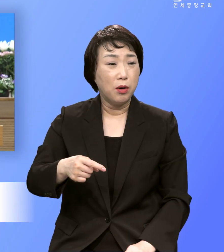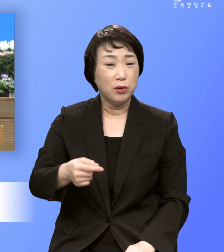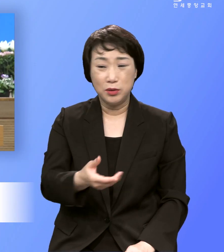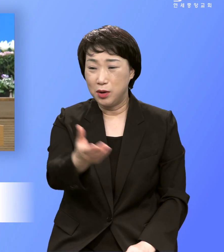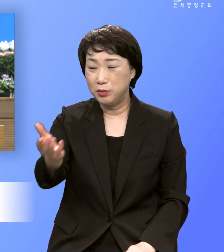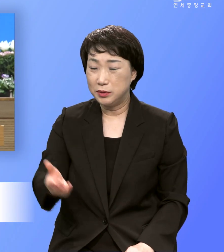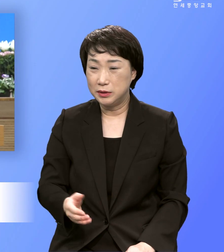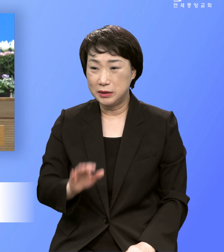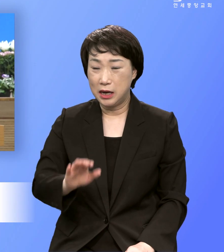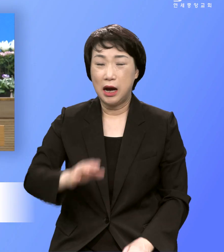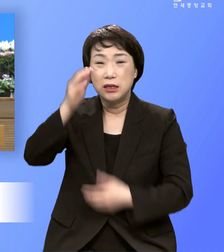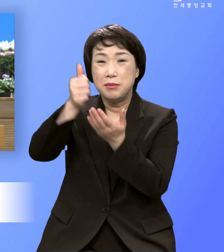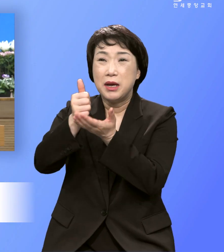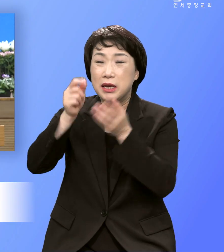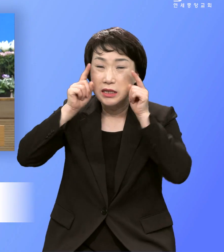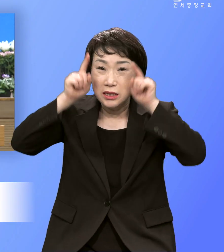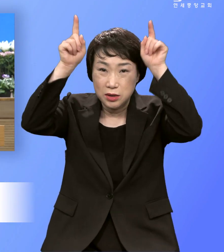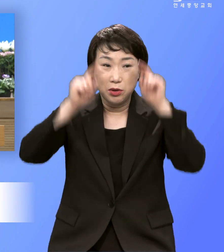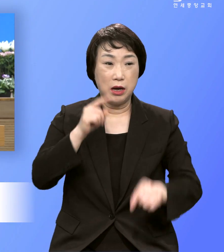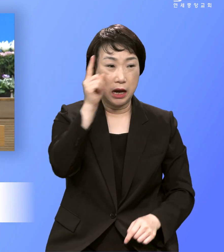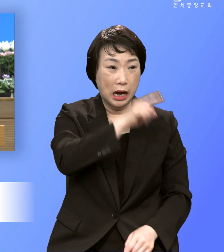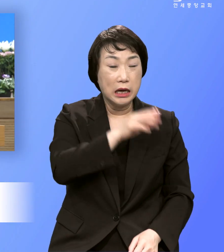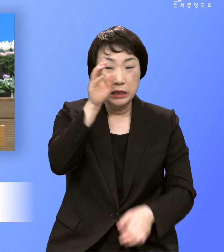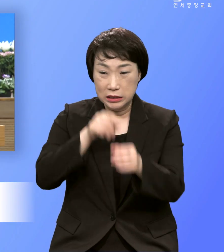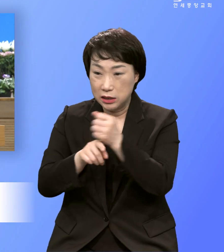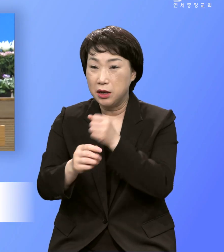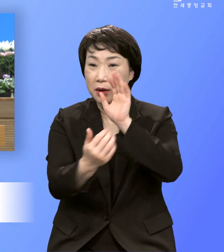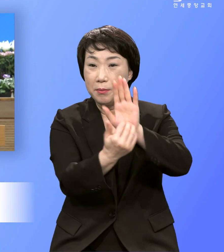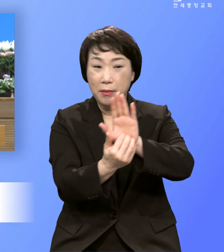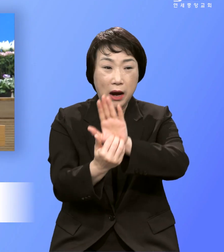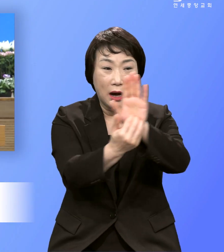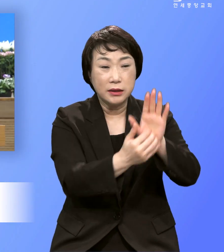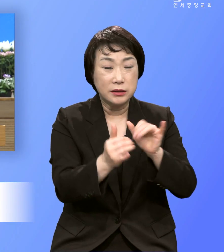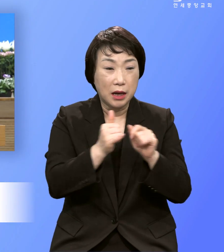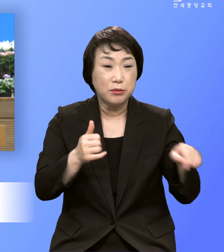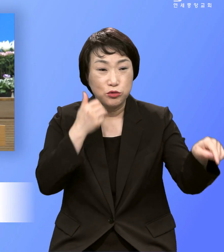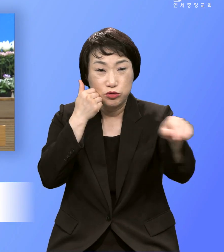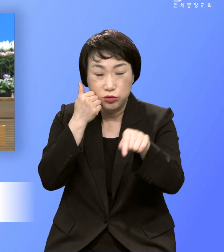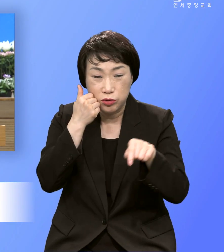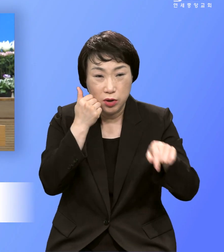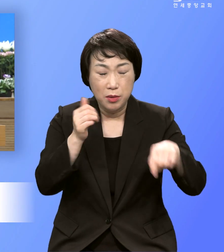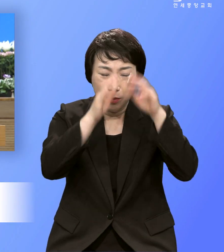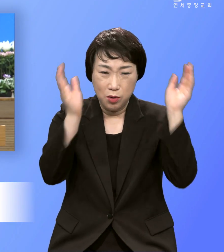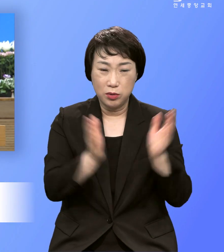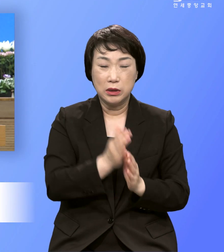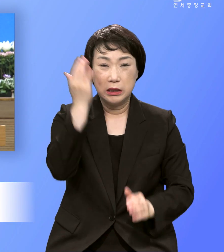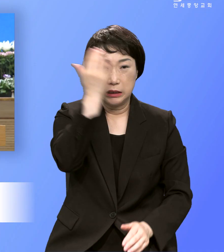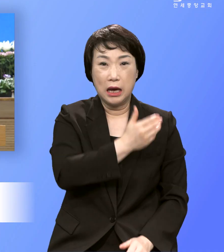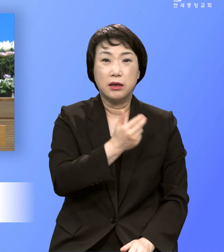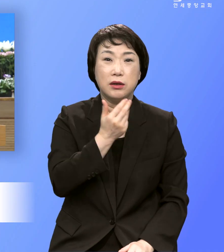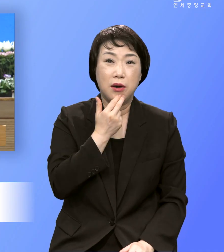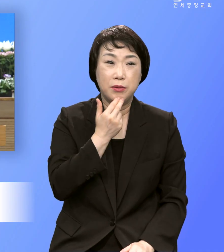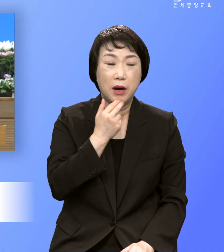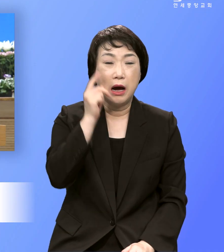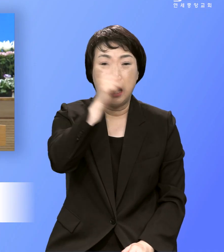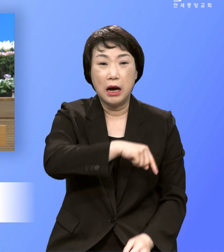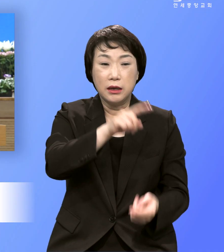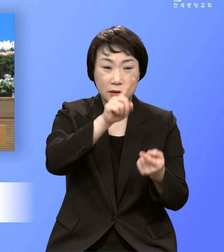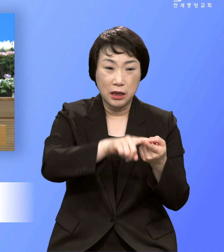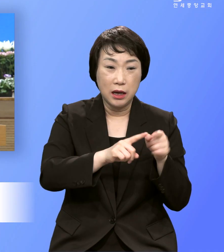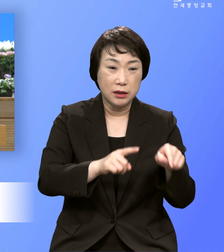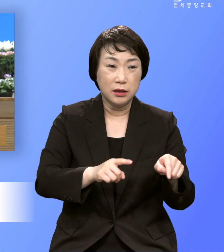그러니까 하나님의 진노가 불의로 진리를 막는 사람들이 모든 경건치 않음과 불의에